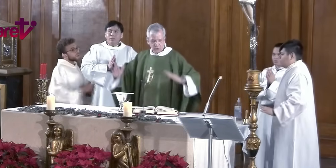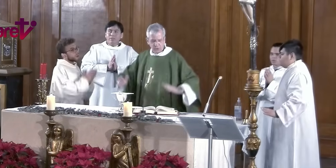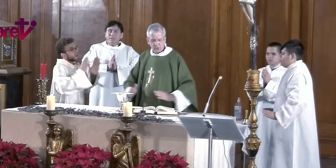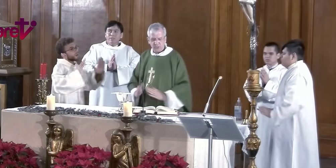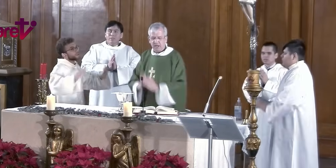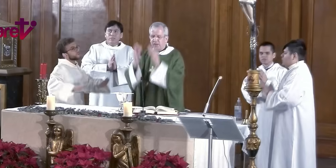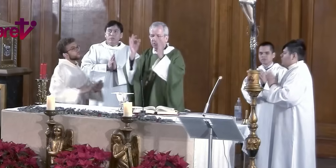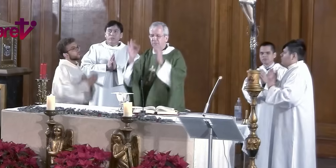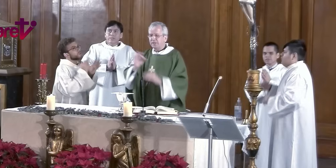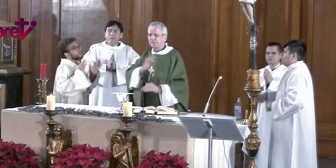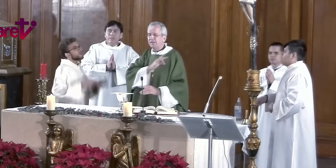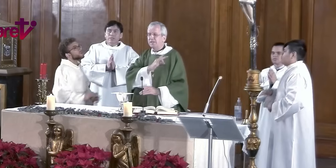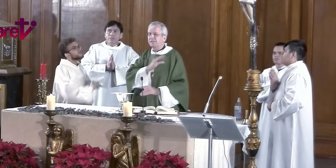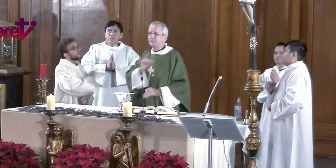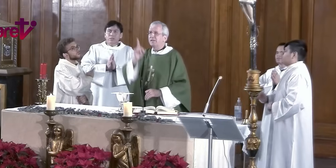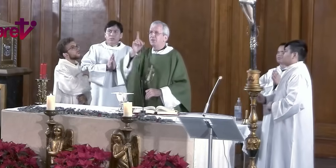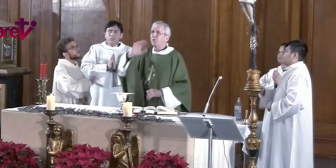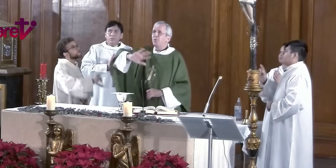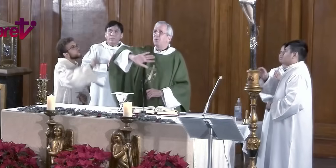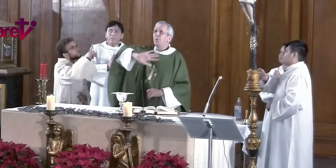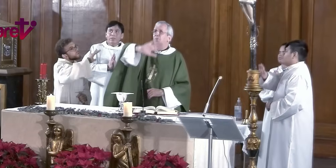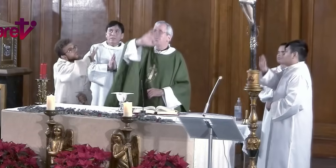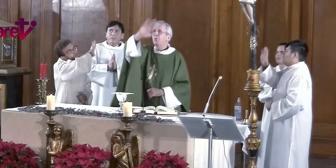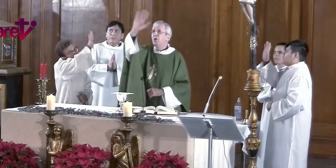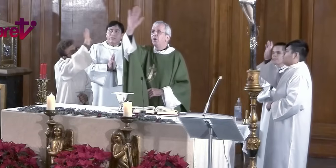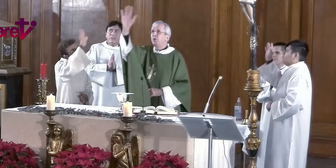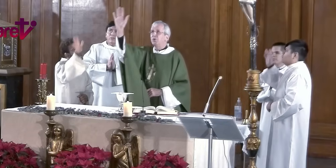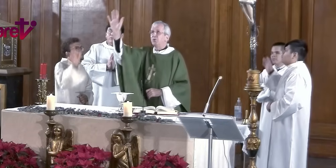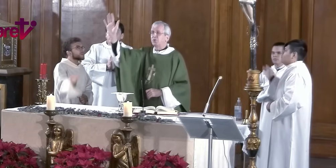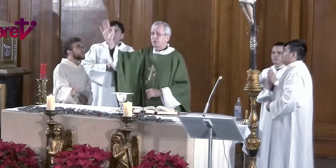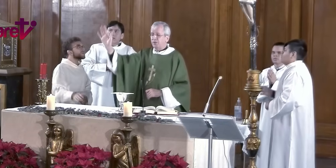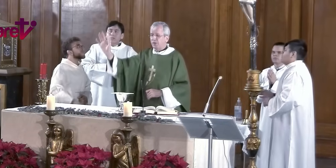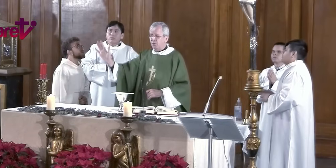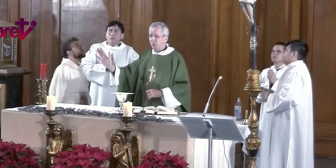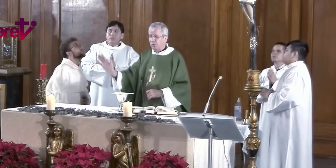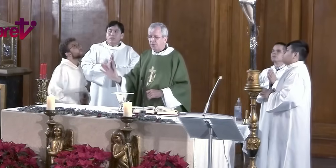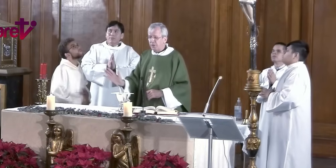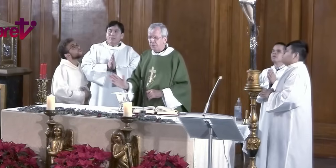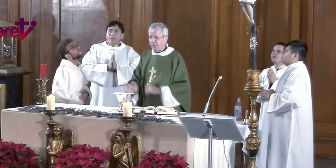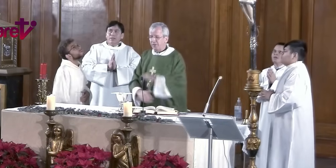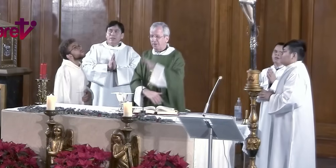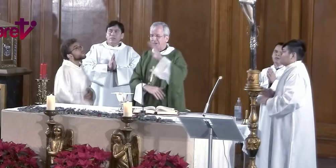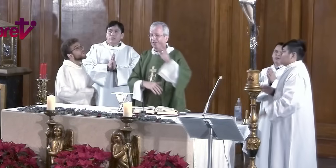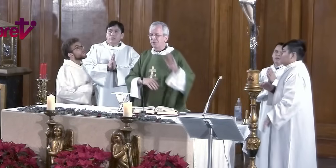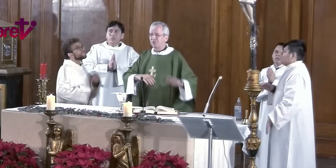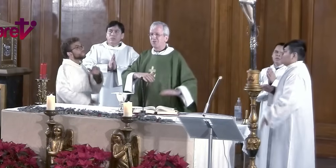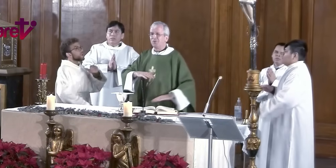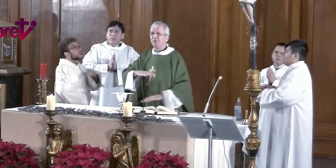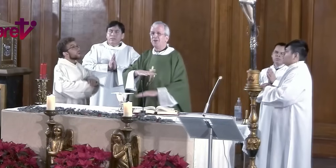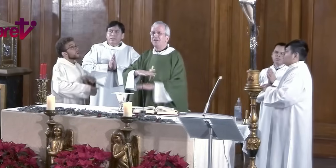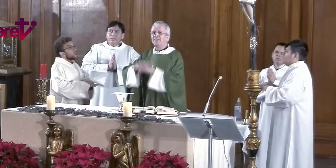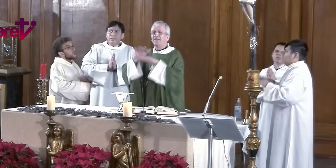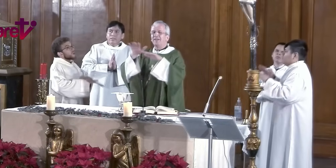santo, santo es el Señor, Dios del